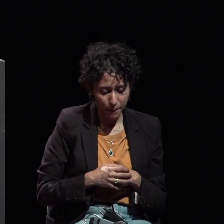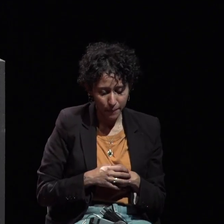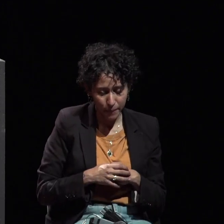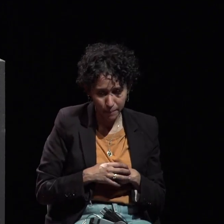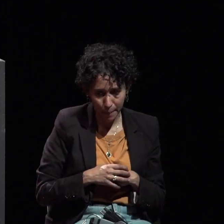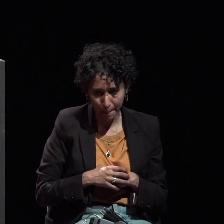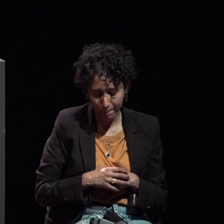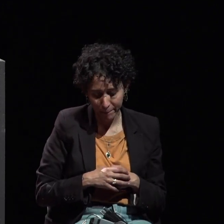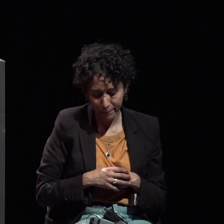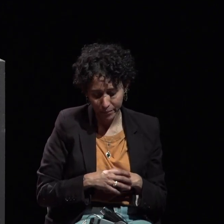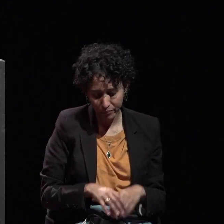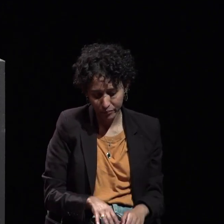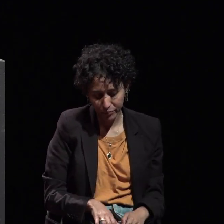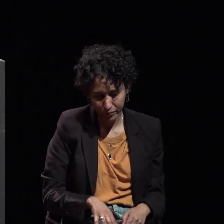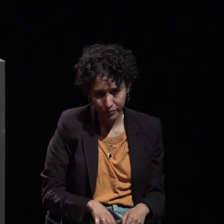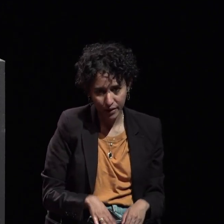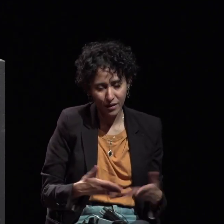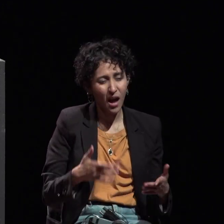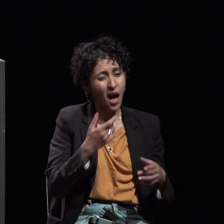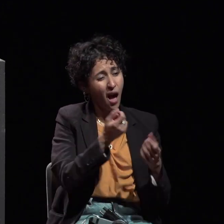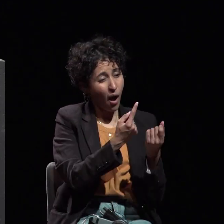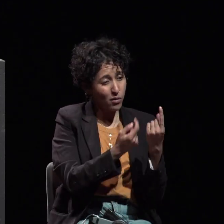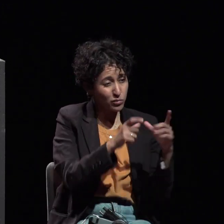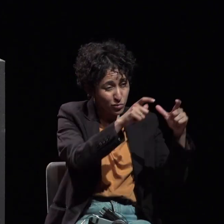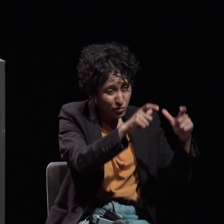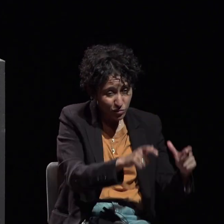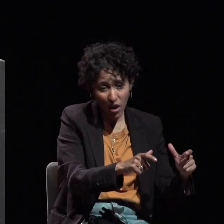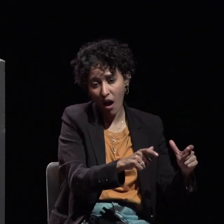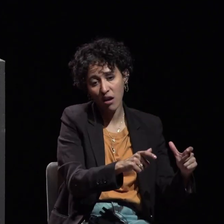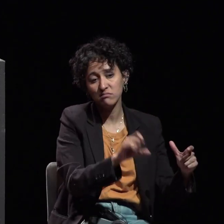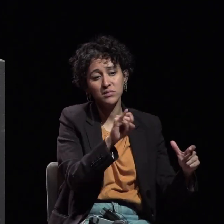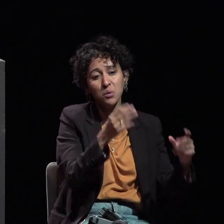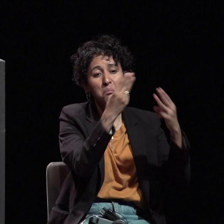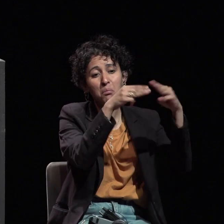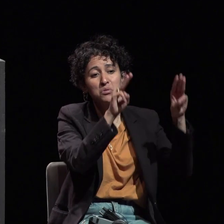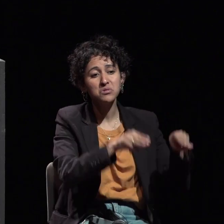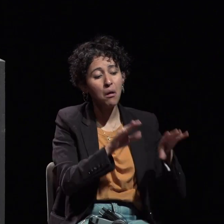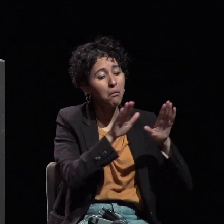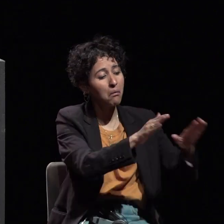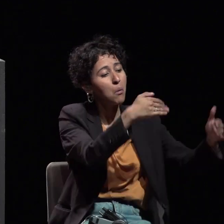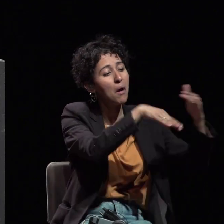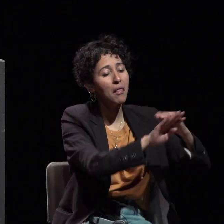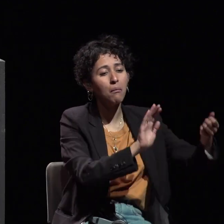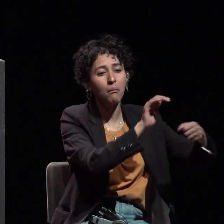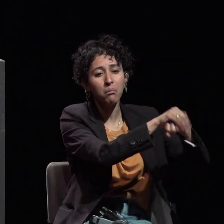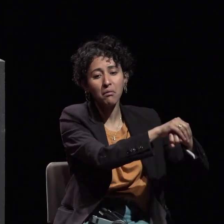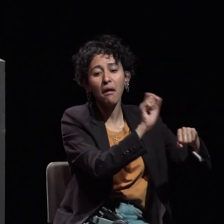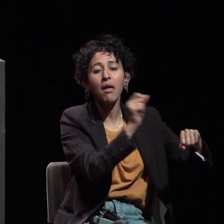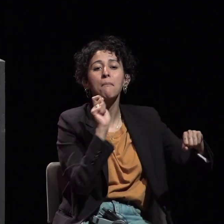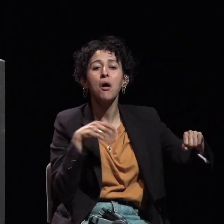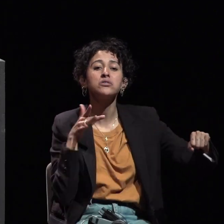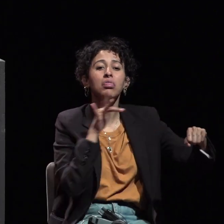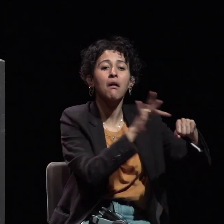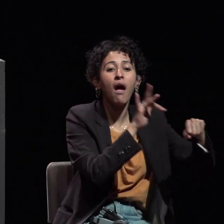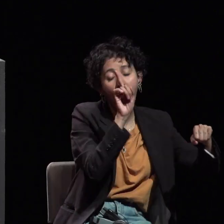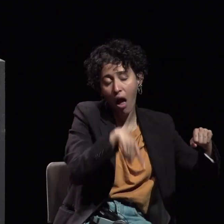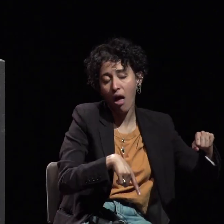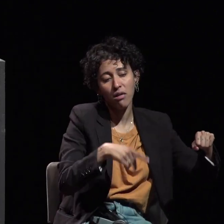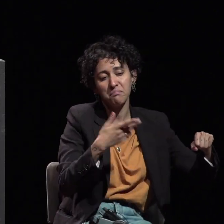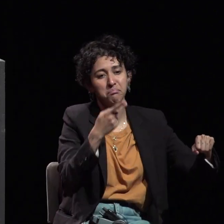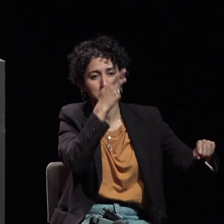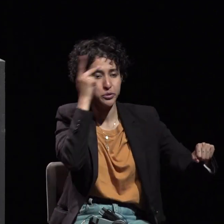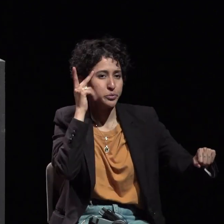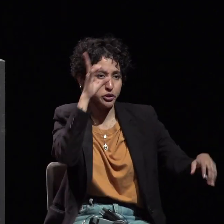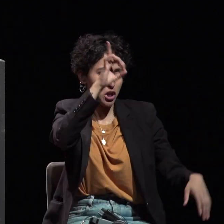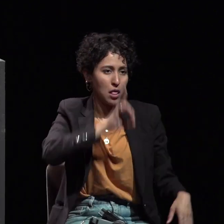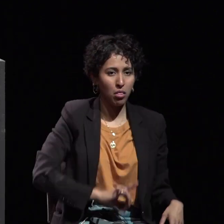federação, aos quais apenas os dirigentes têm acesso, as coisas agora se tornam objetos sagrados, prestes a comporem novos museus a serem